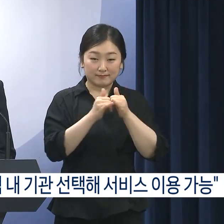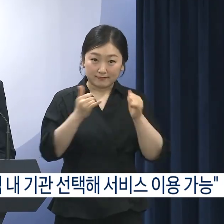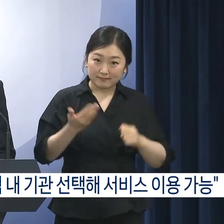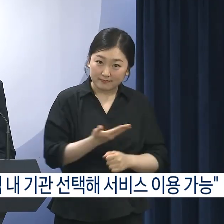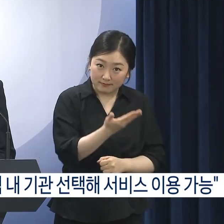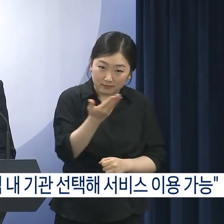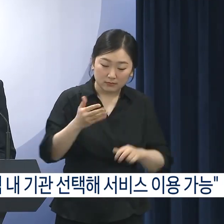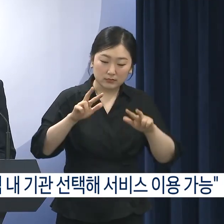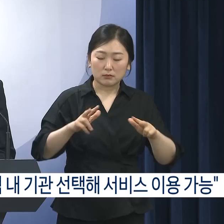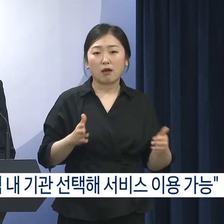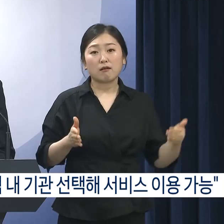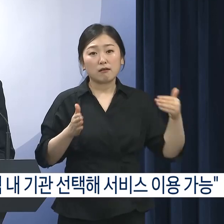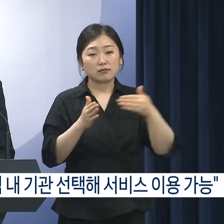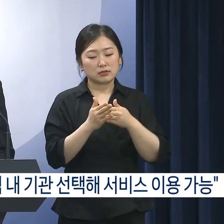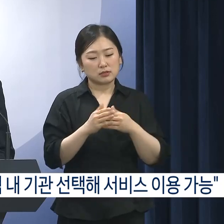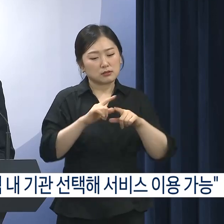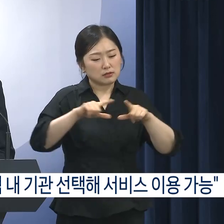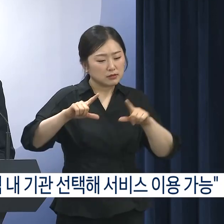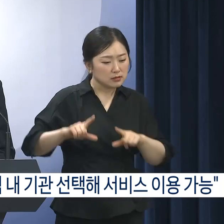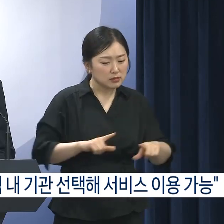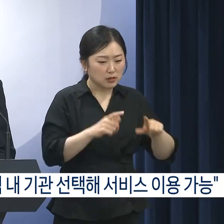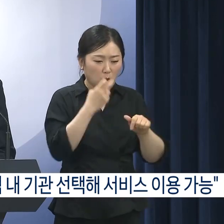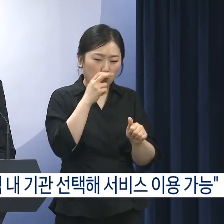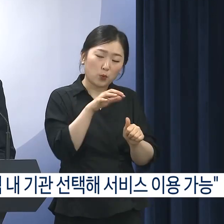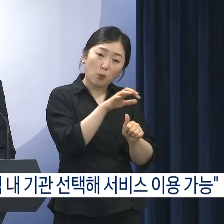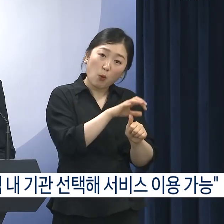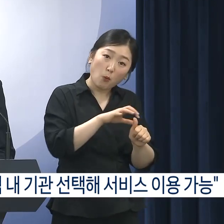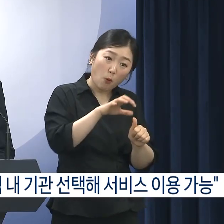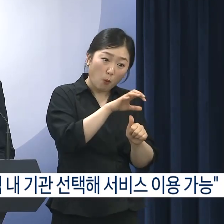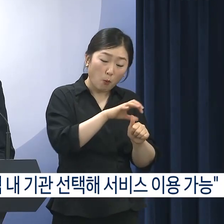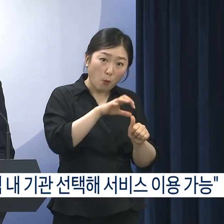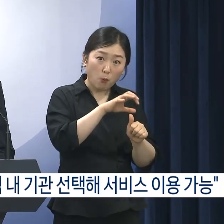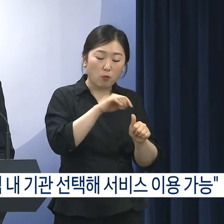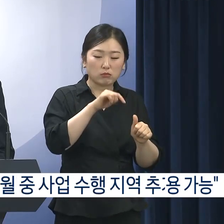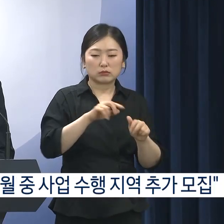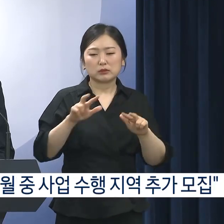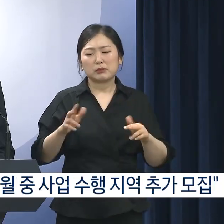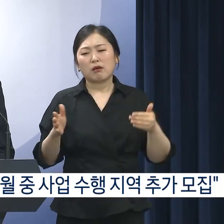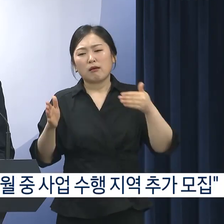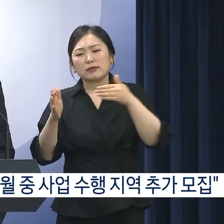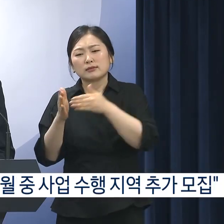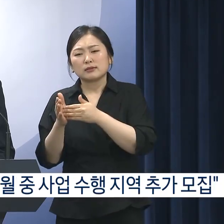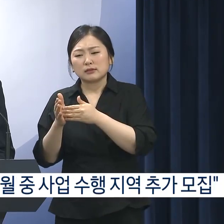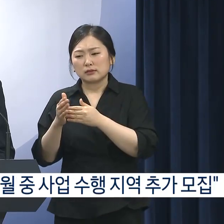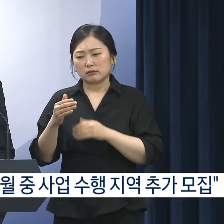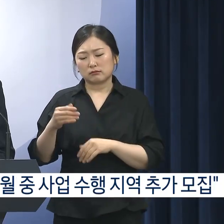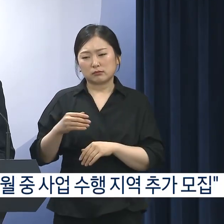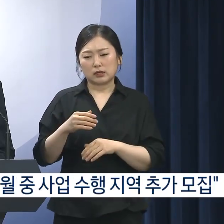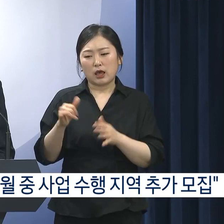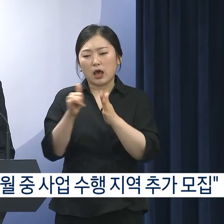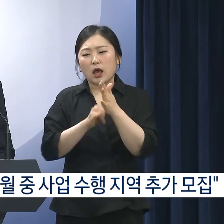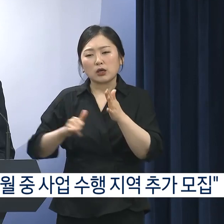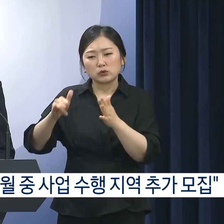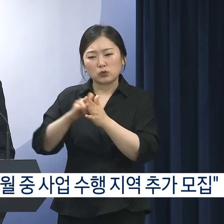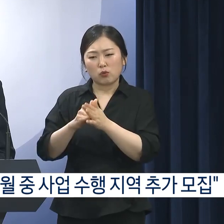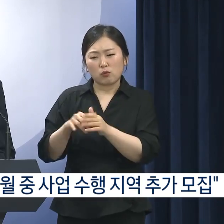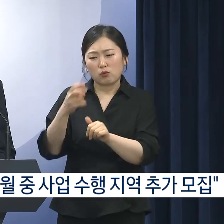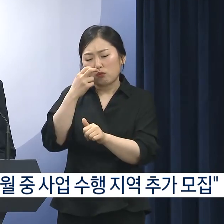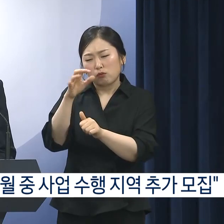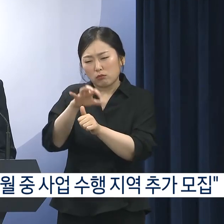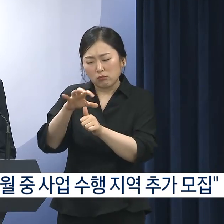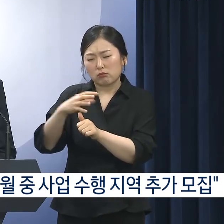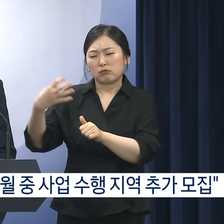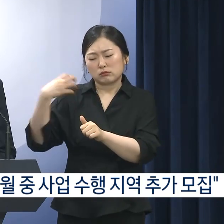돌봄은 그동안 돌봄 차원에서 소외되어 온 가족 돌봄 청년이나 중장년층과 같은